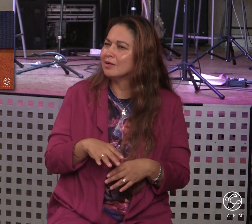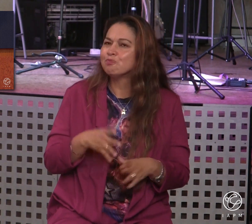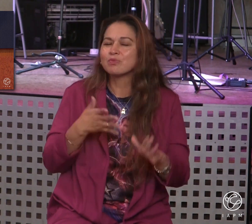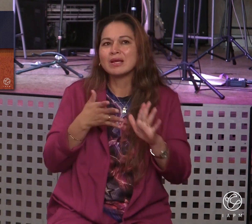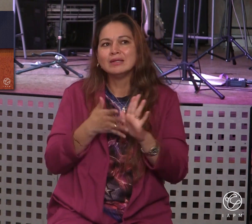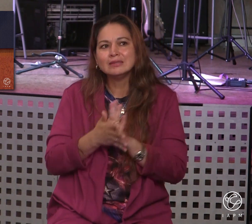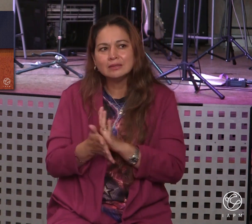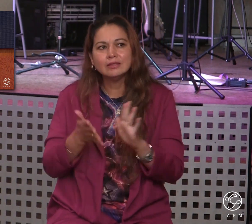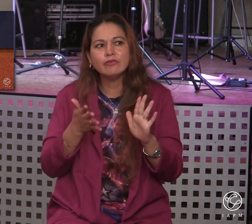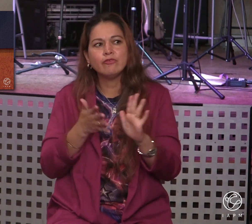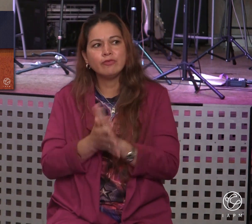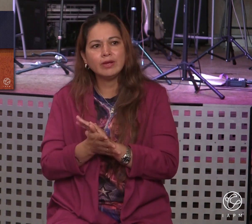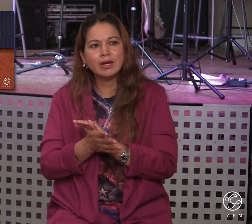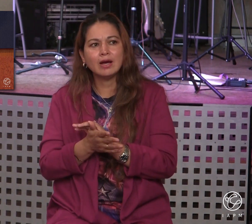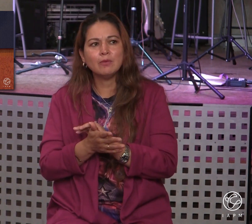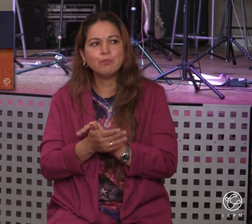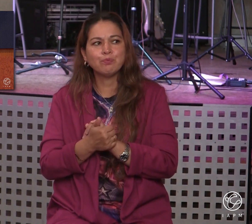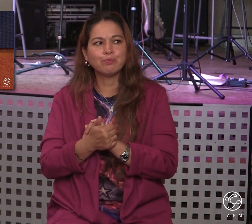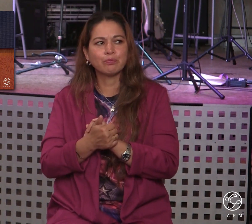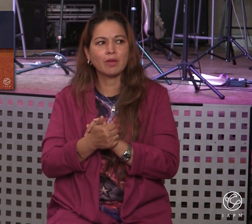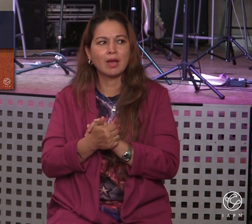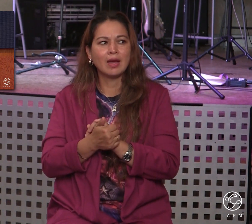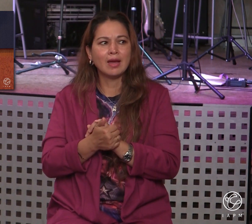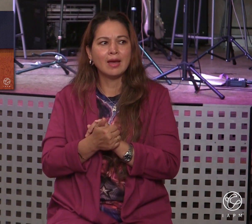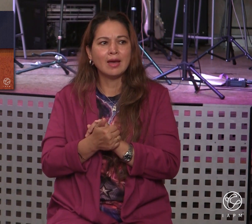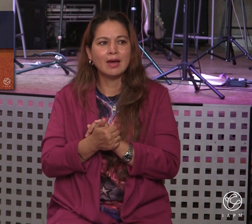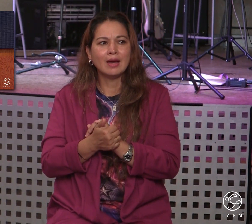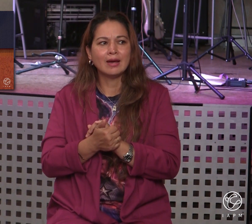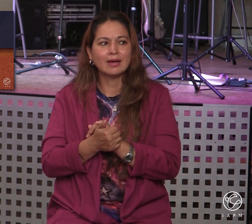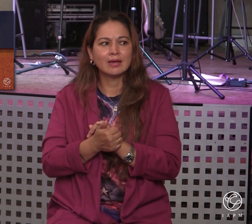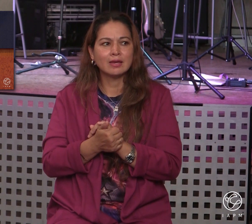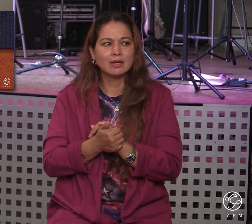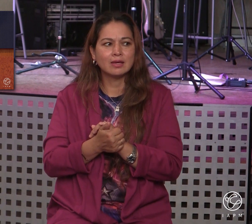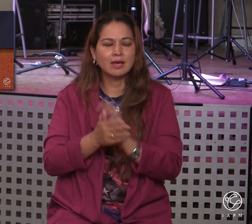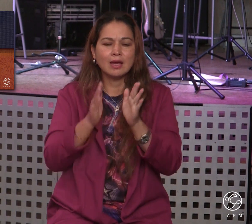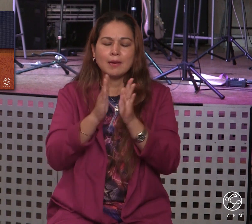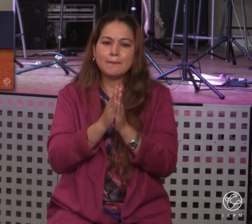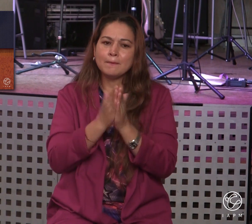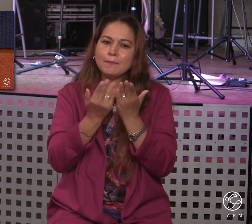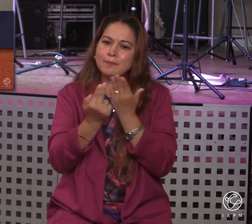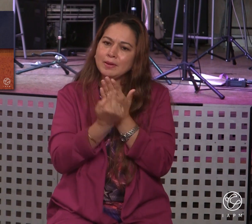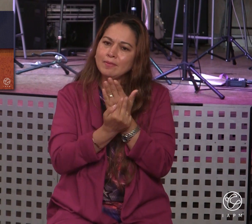aboga a una experiencia para poder ser contestada.